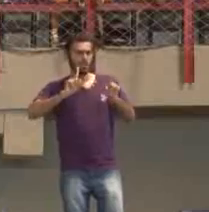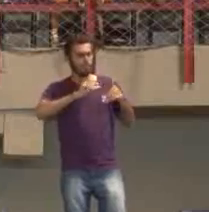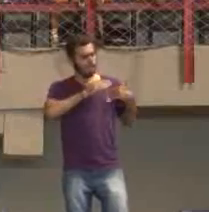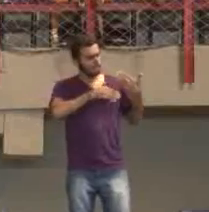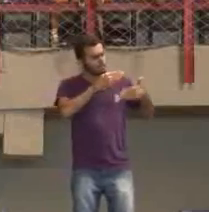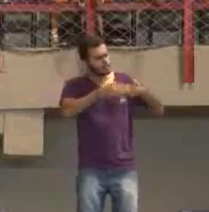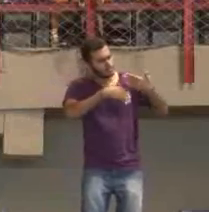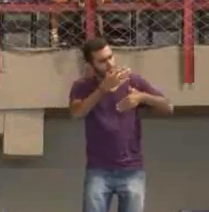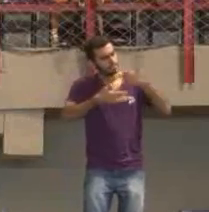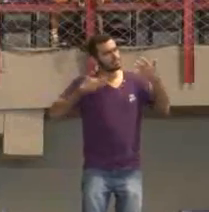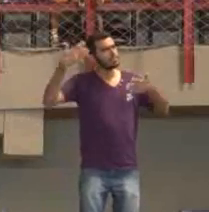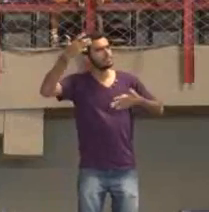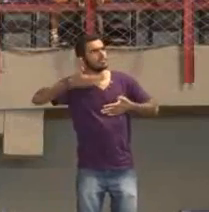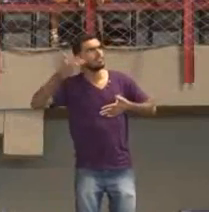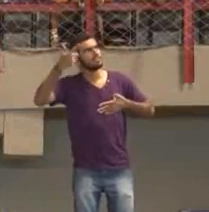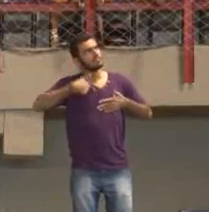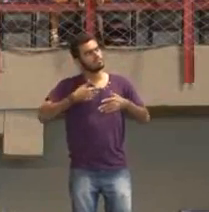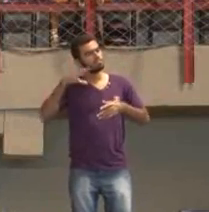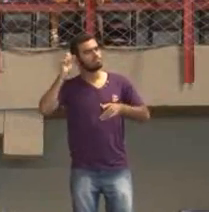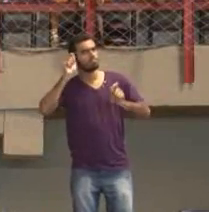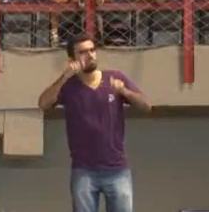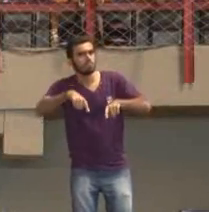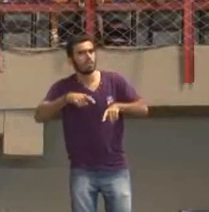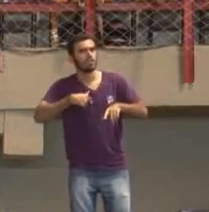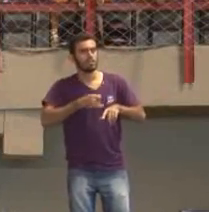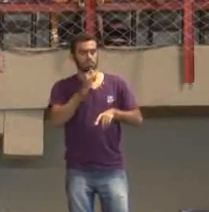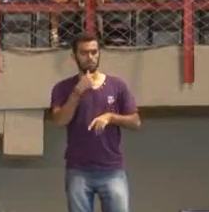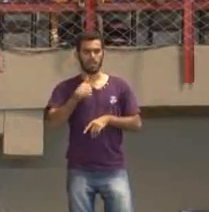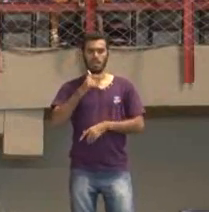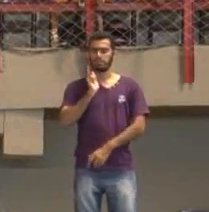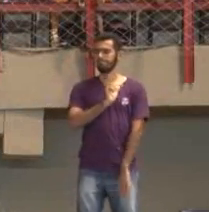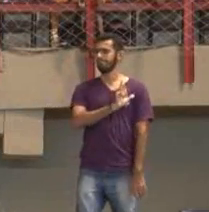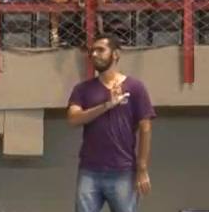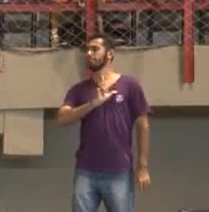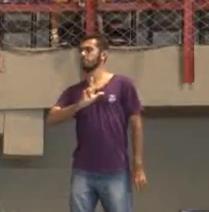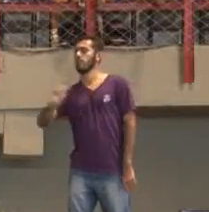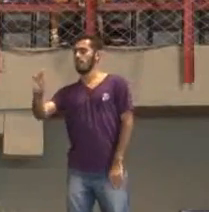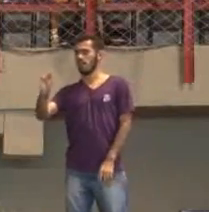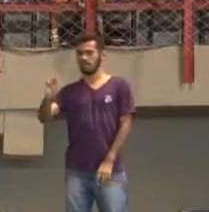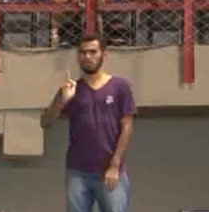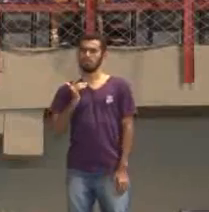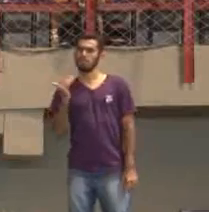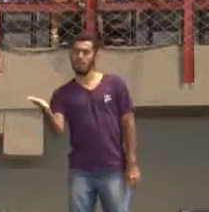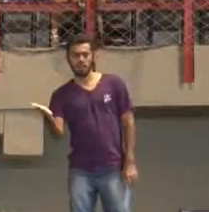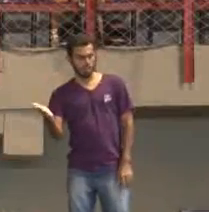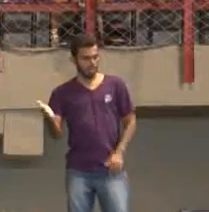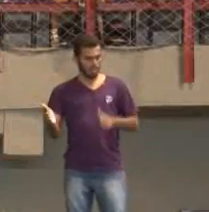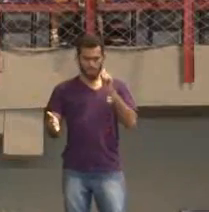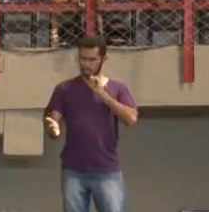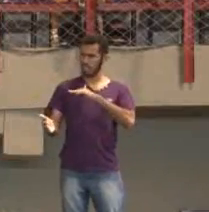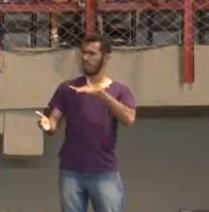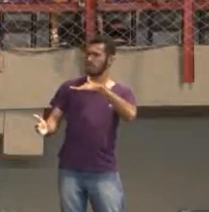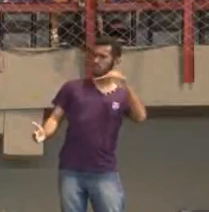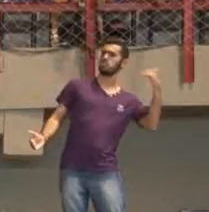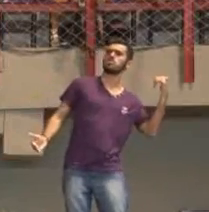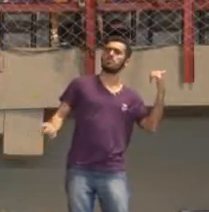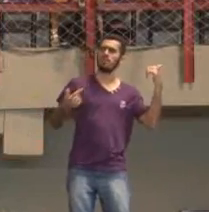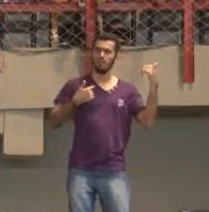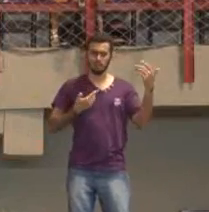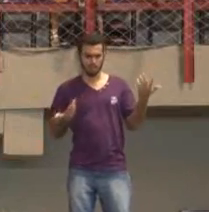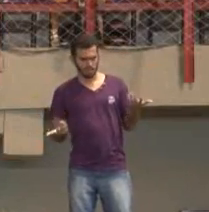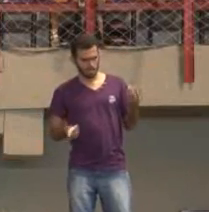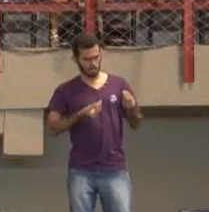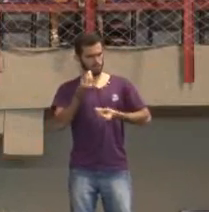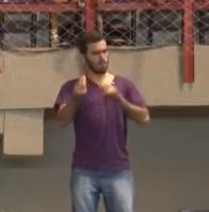assim, eu saio para fora e ela chama para trás. Vamos para um exercício de lógica. Se